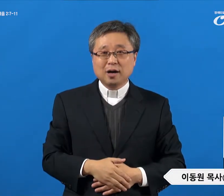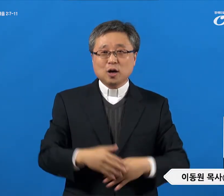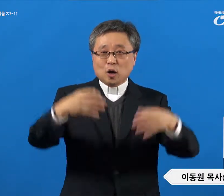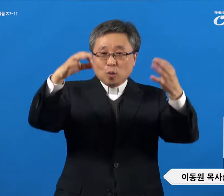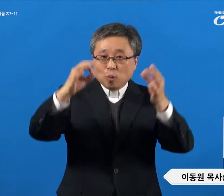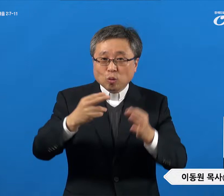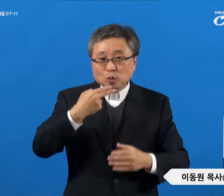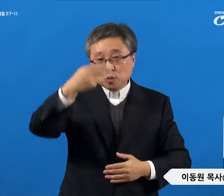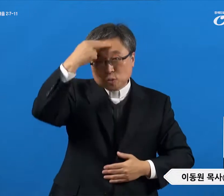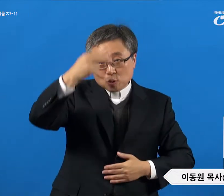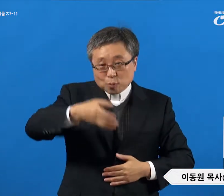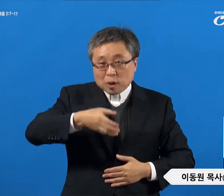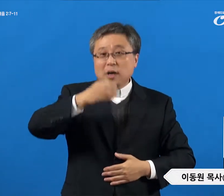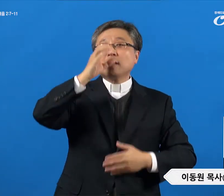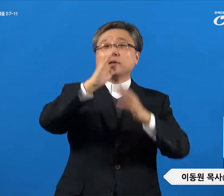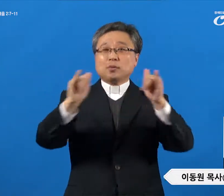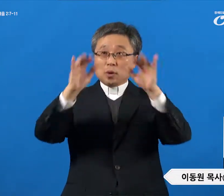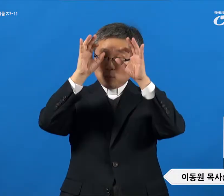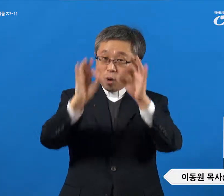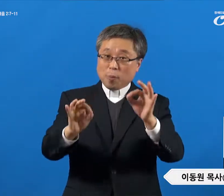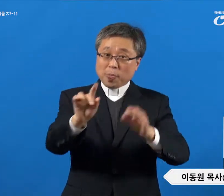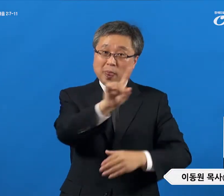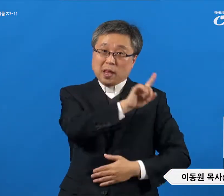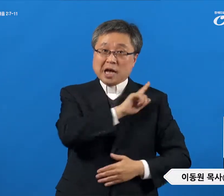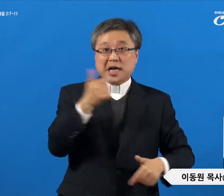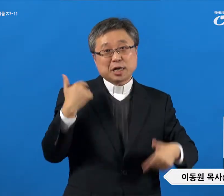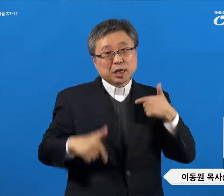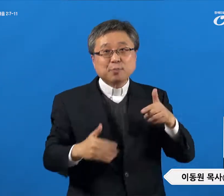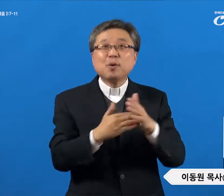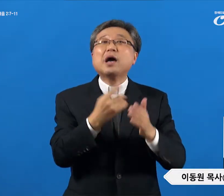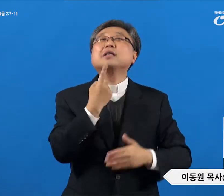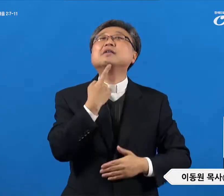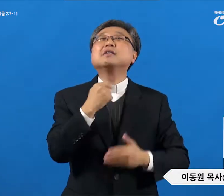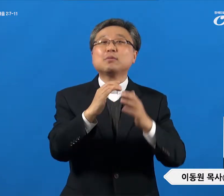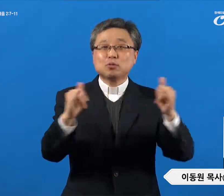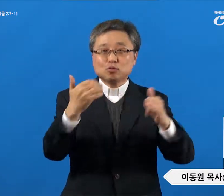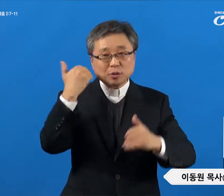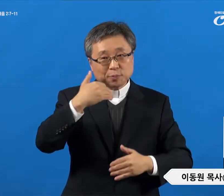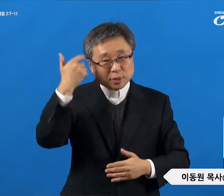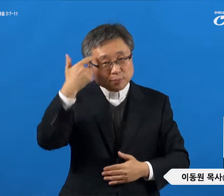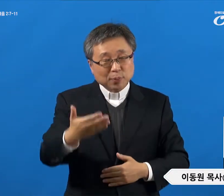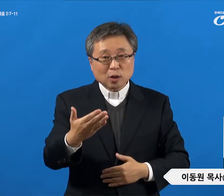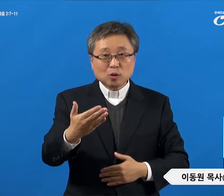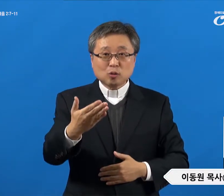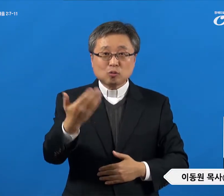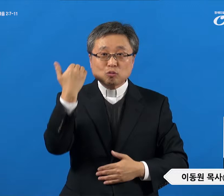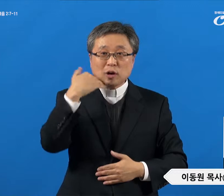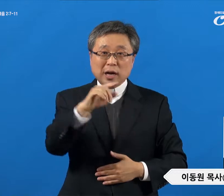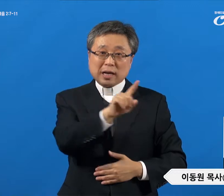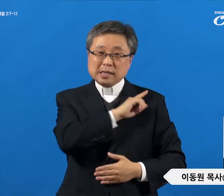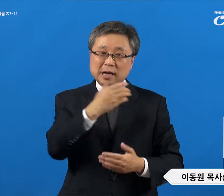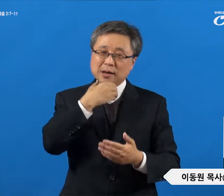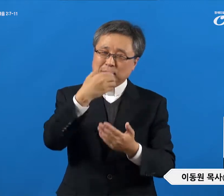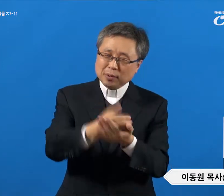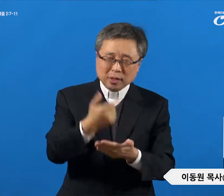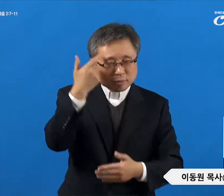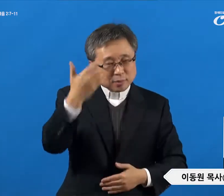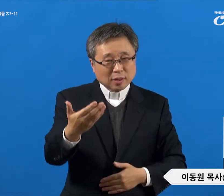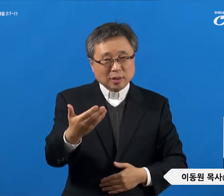마시는 사람들을 보고 제일 기뻐했던 것은 누굴까요? 누가 제일 감격했을까요? 저는 하인들이었으리라고